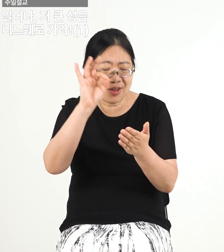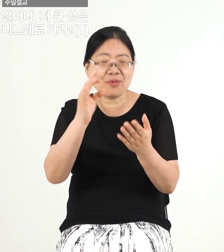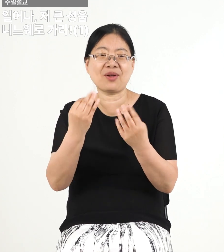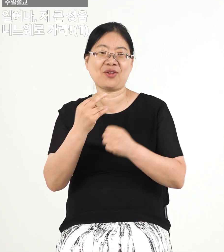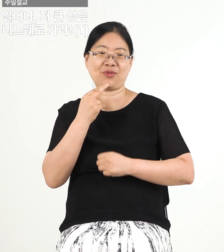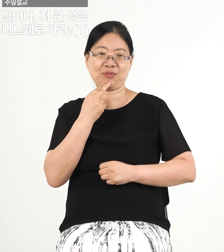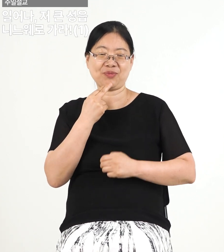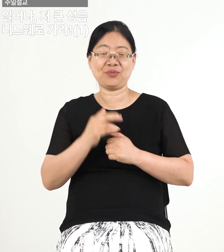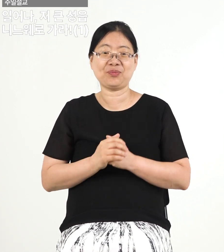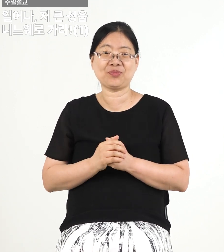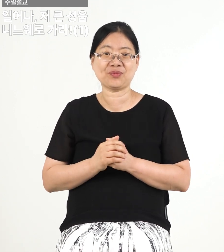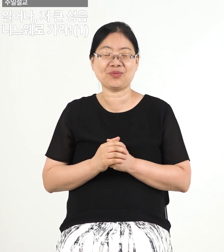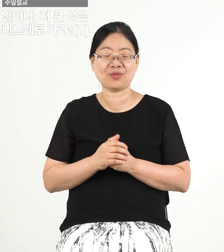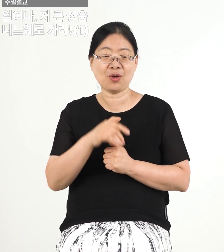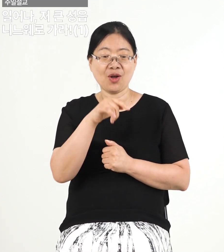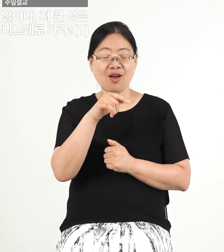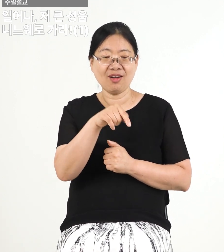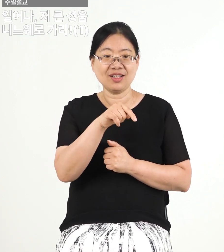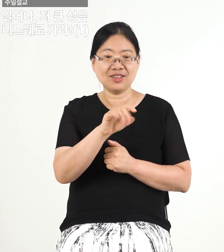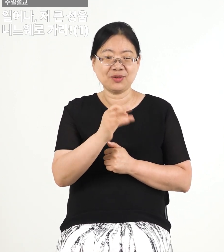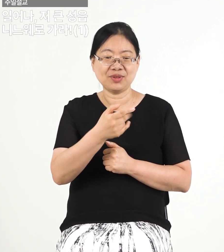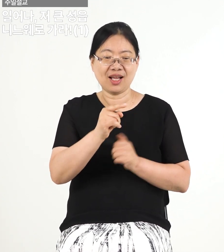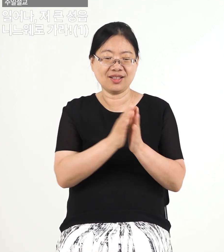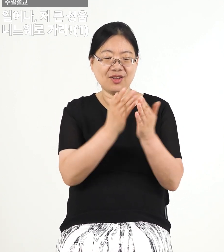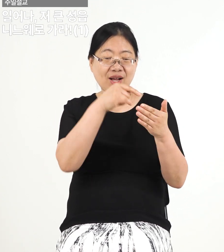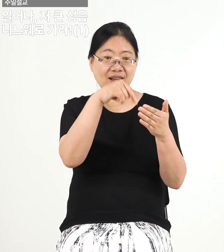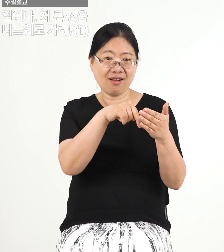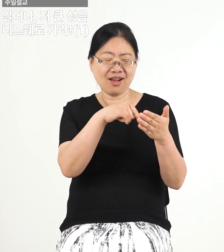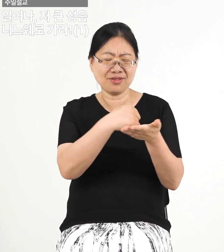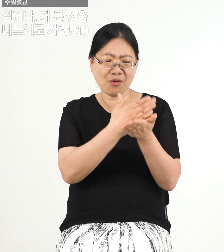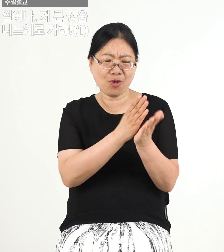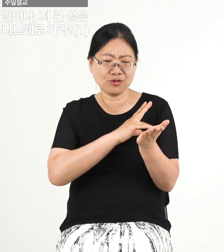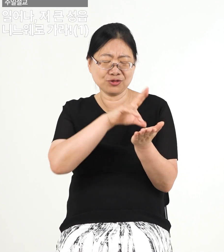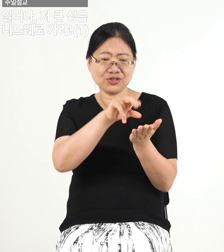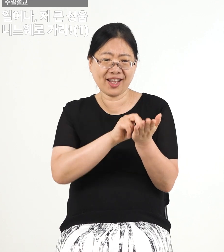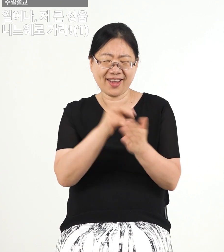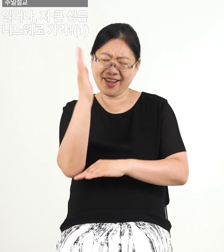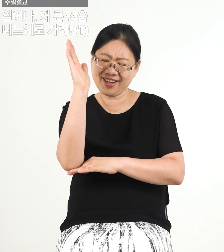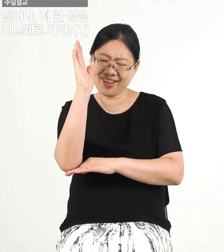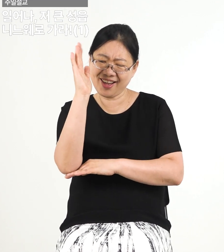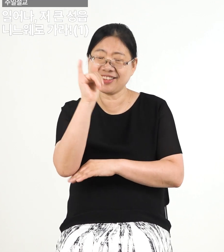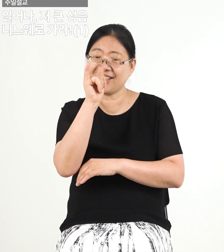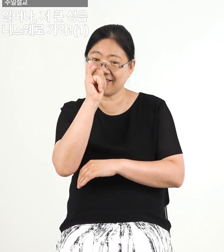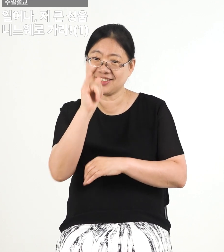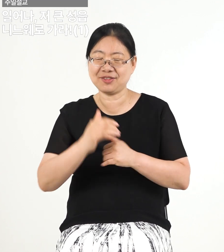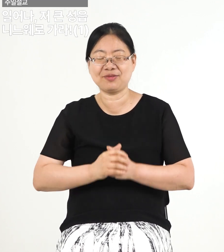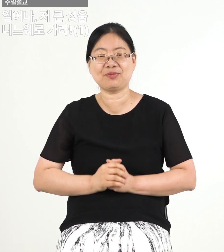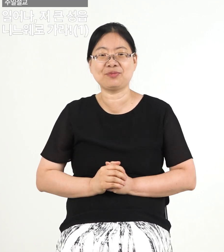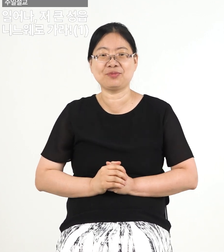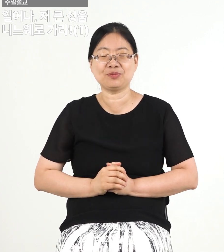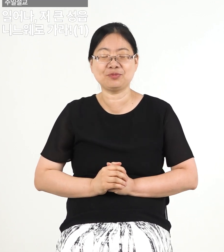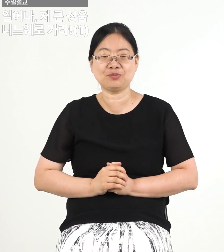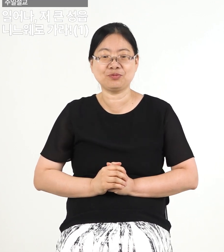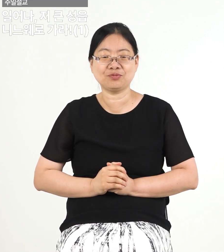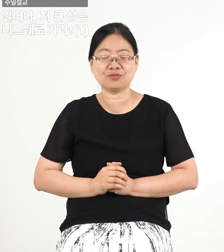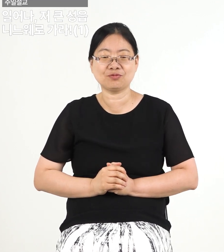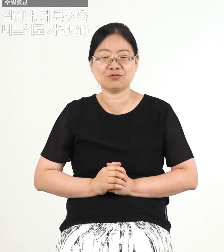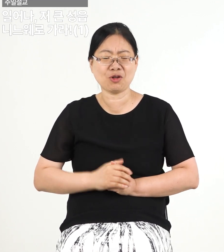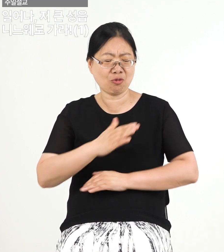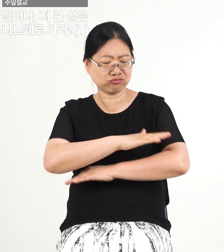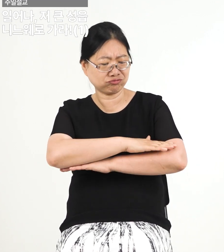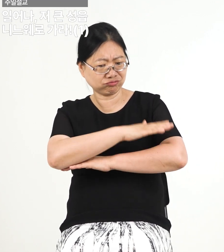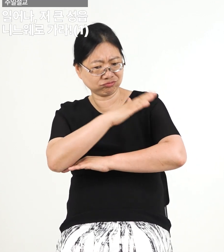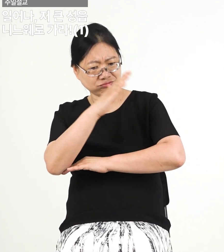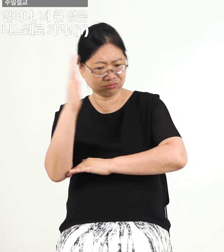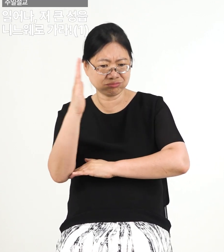풍성한 이야기거리가 이 서신 속에 담아져 있단 말이죠. 그 어떤 스토리로